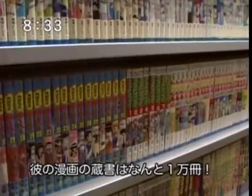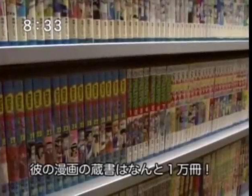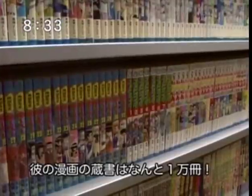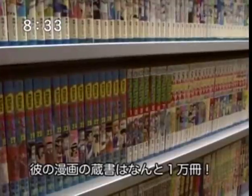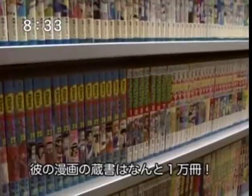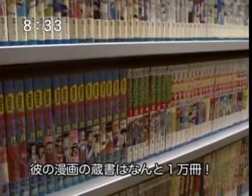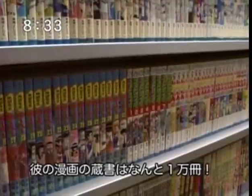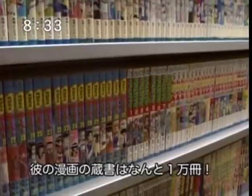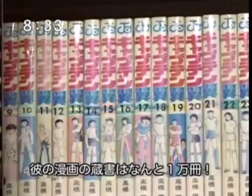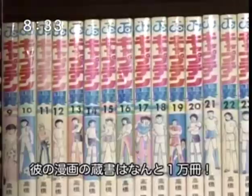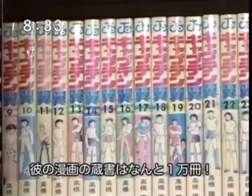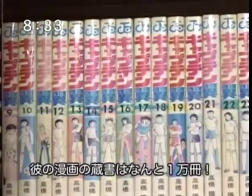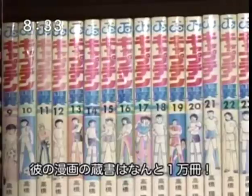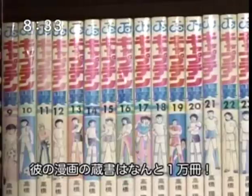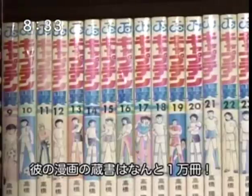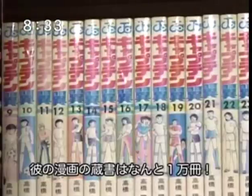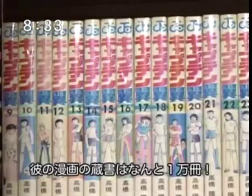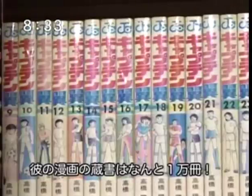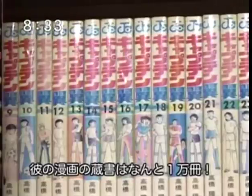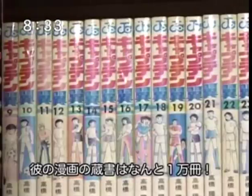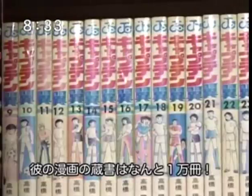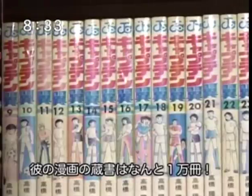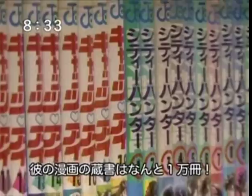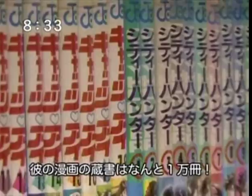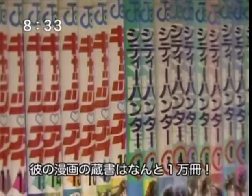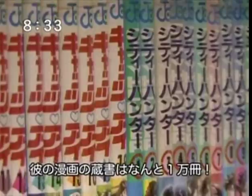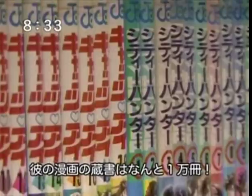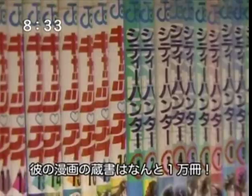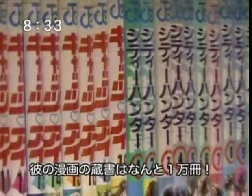彼の漫画の蔵書はなんと1万冊。